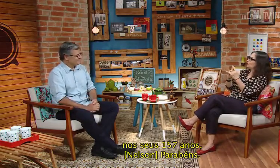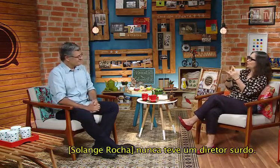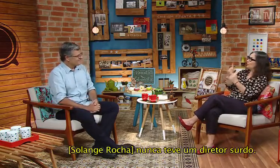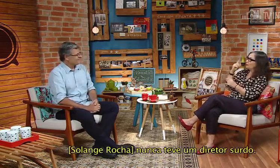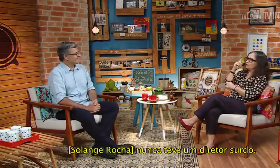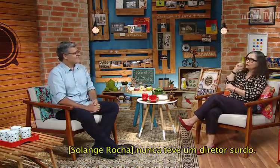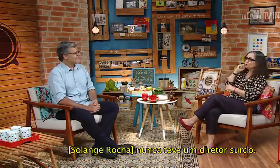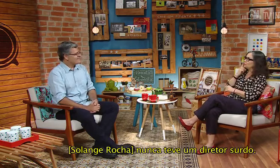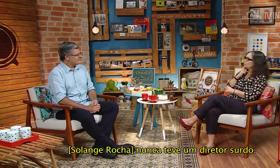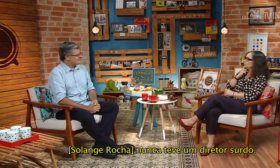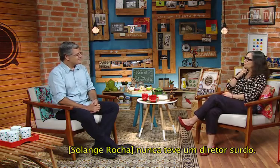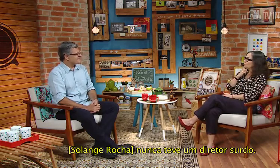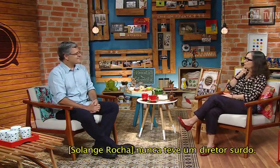nunca teve um diretor surdo.